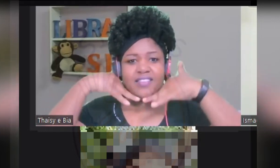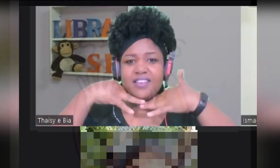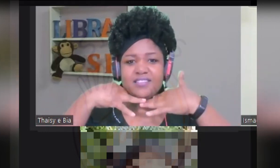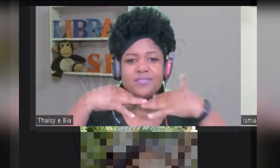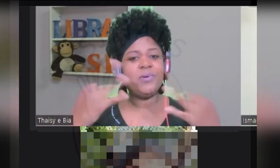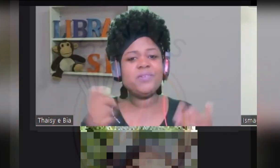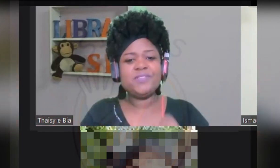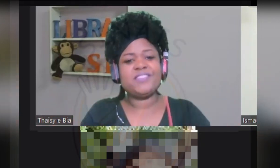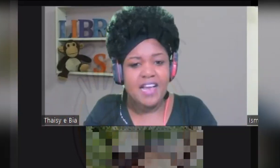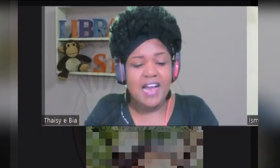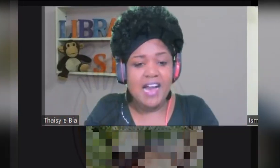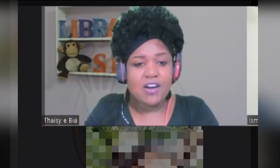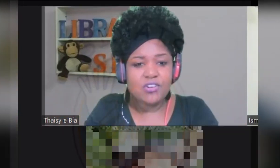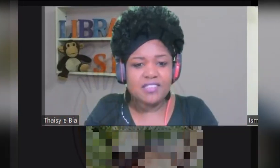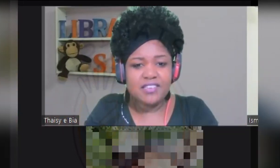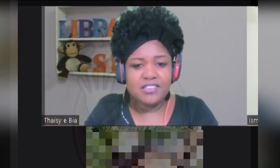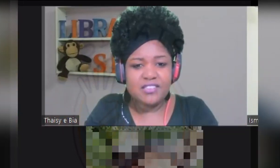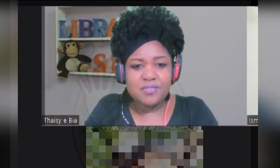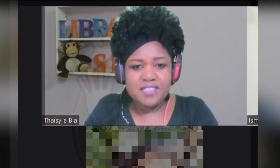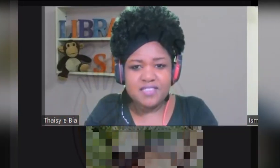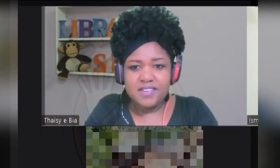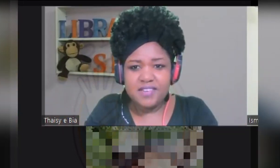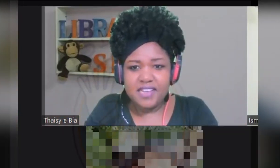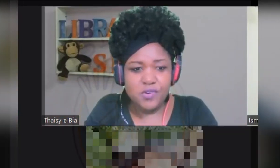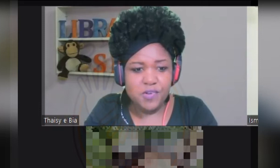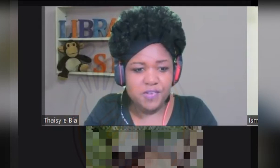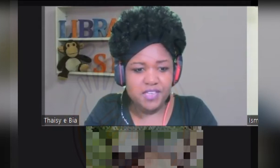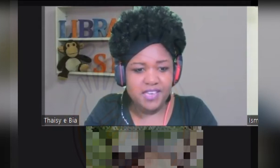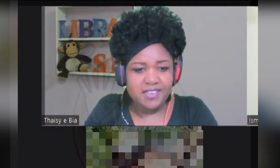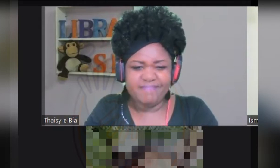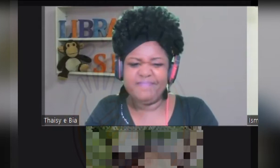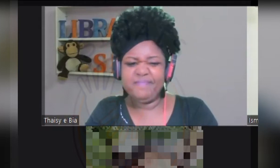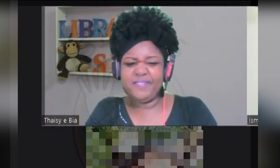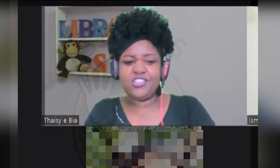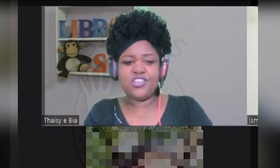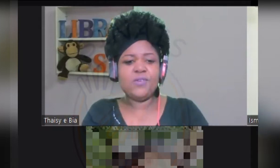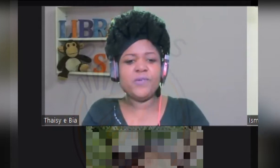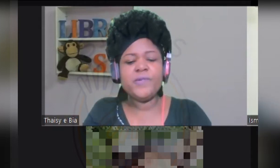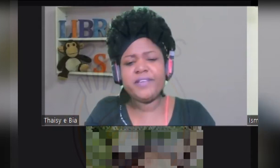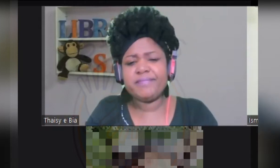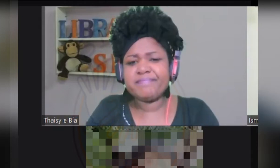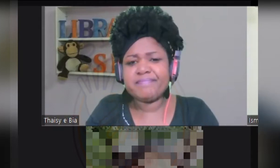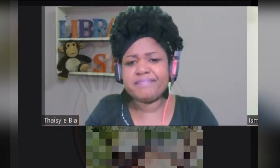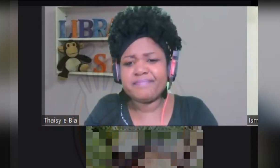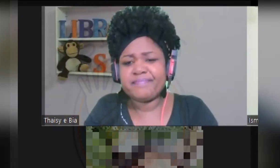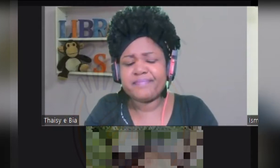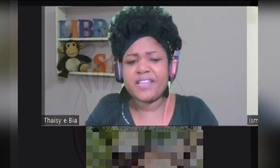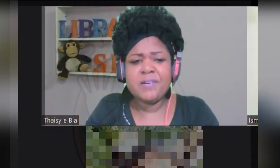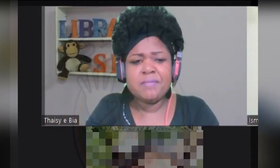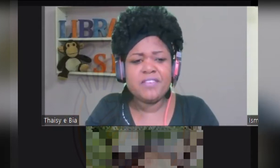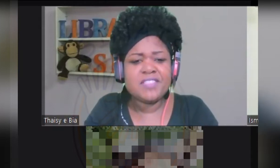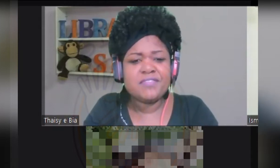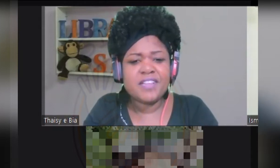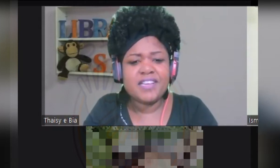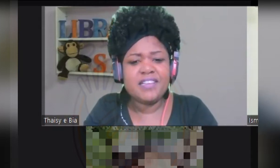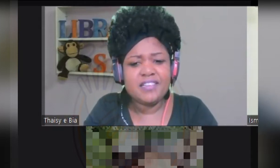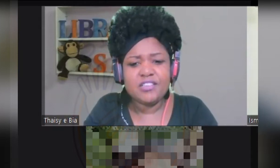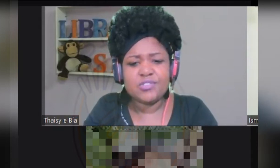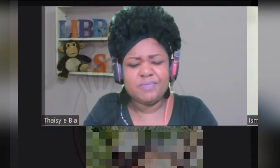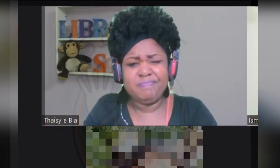derretendo. Pronto. A outra situação lá que eu coloquei, que cheiro ruim. Como que você falaria isso?